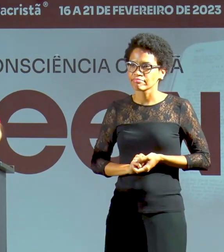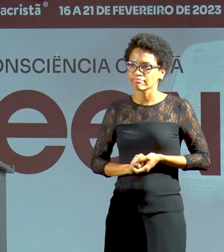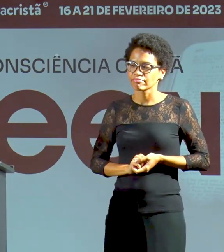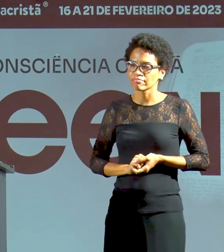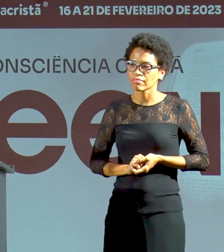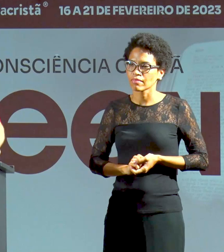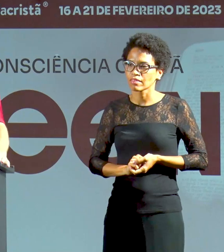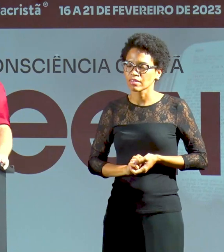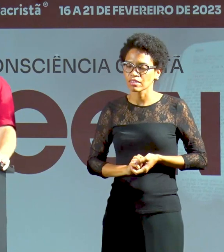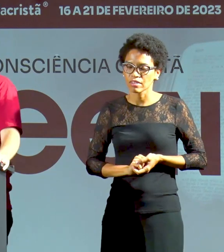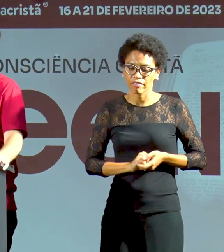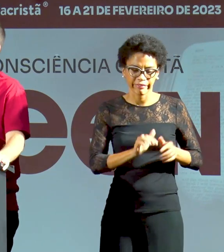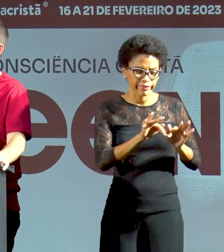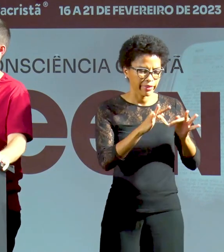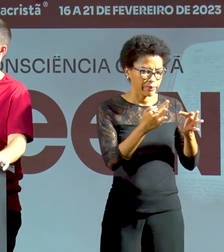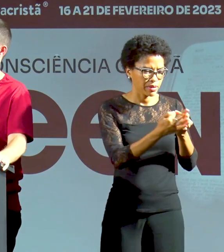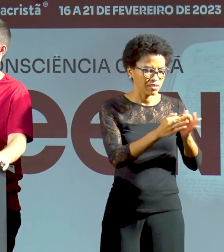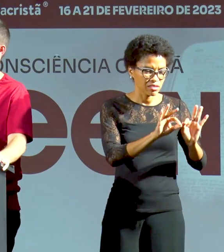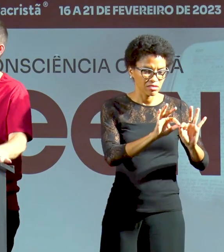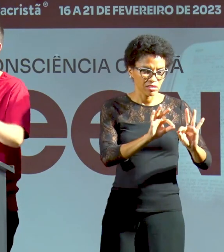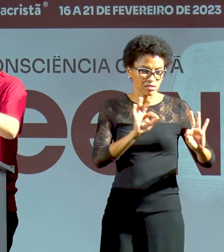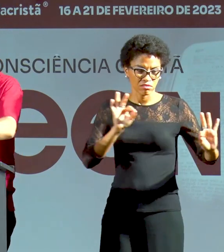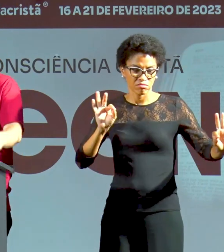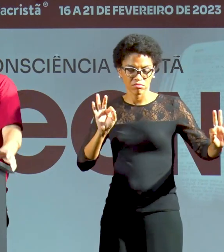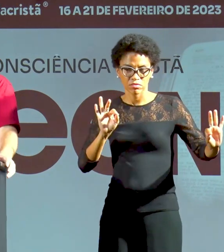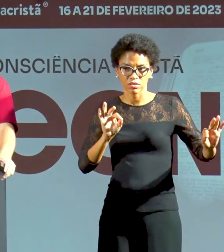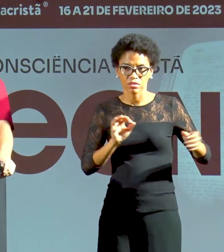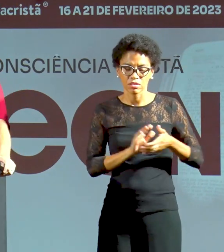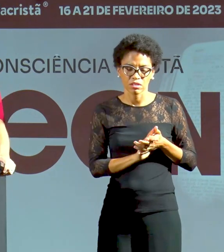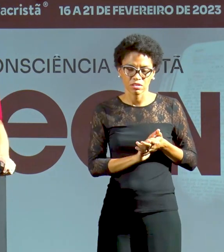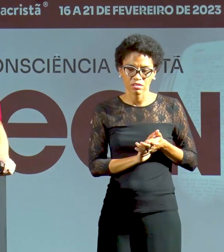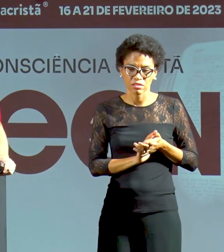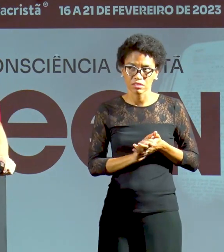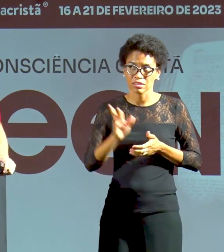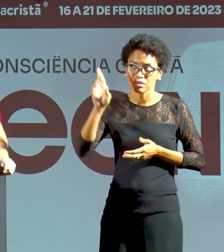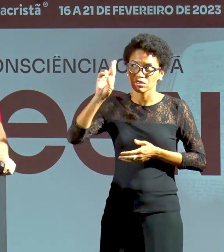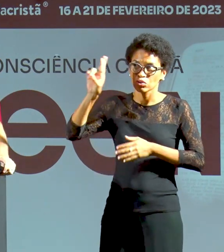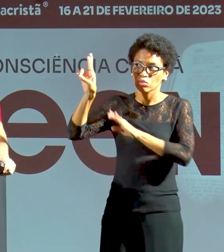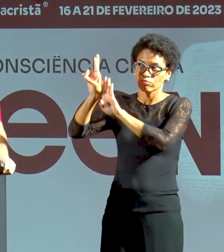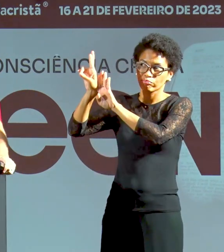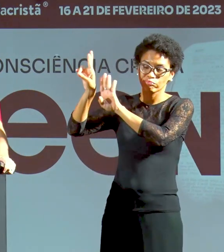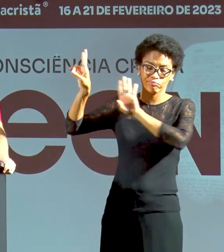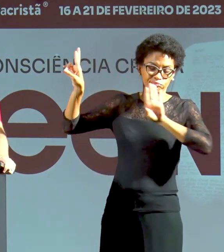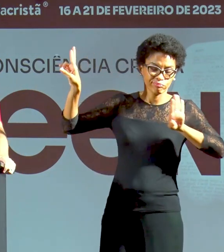distante da família distante do Senhor